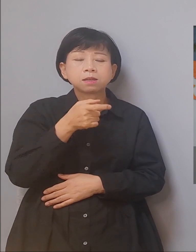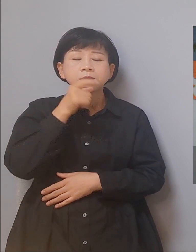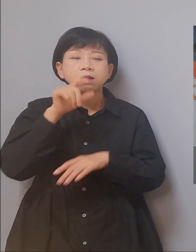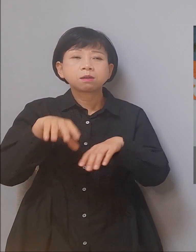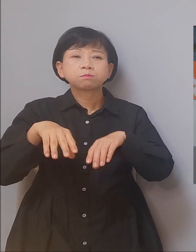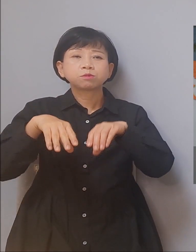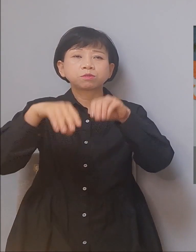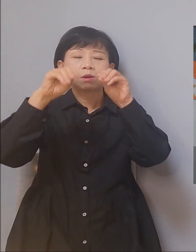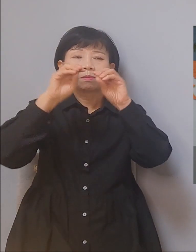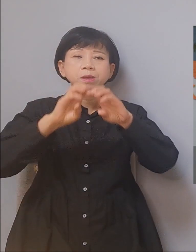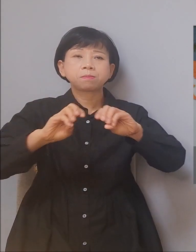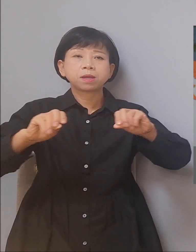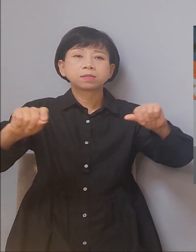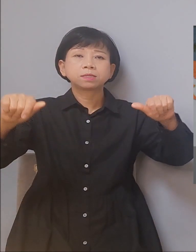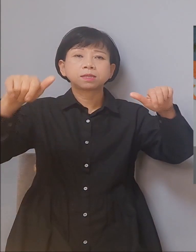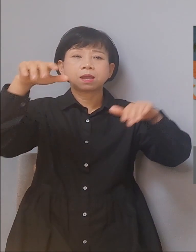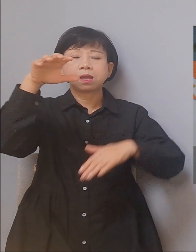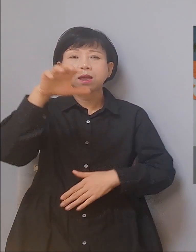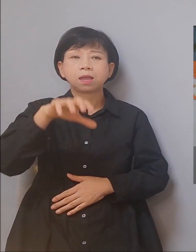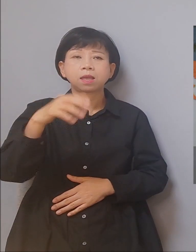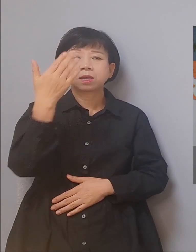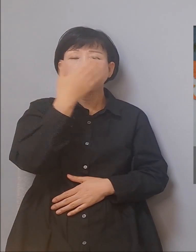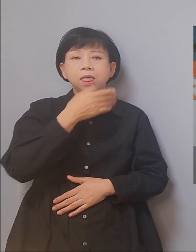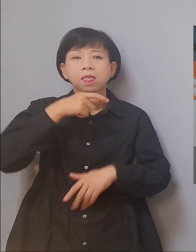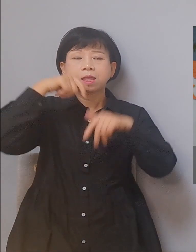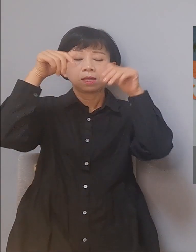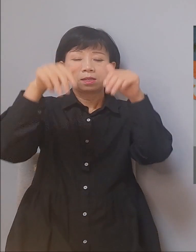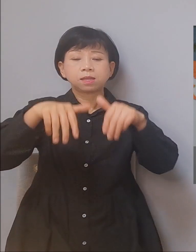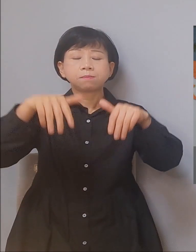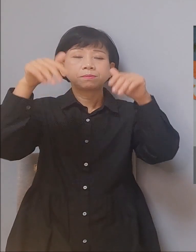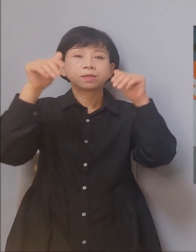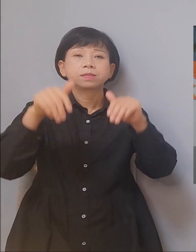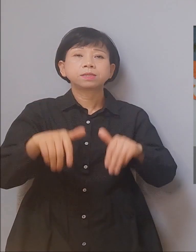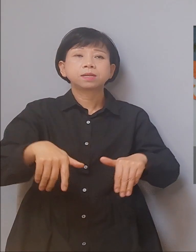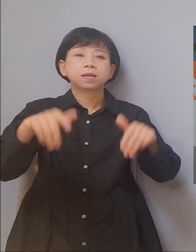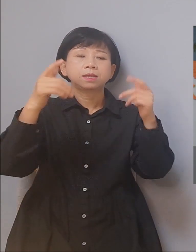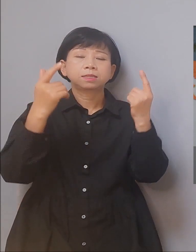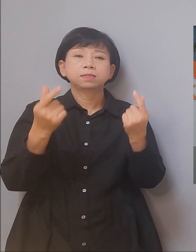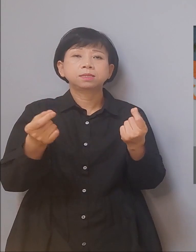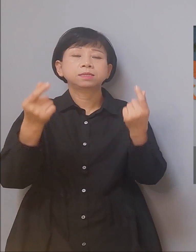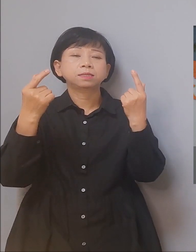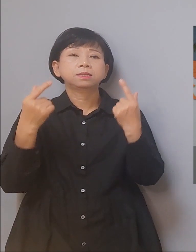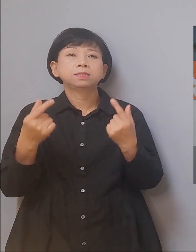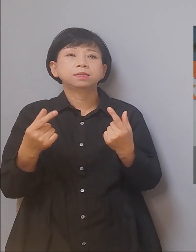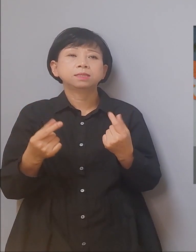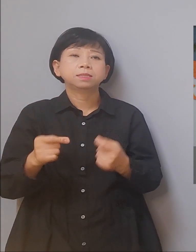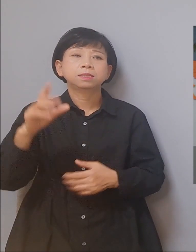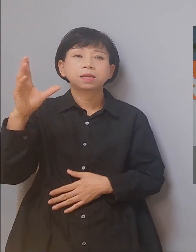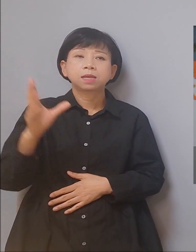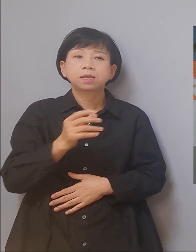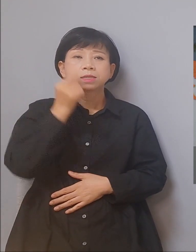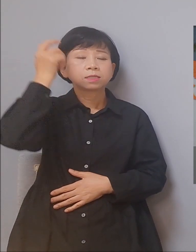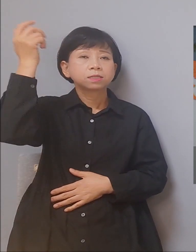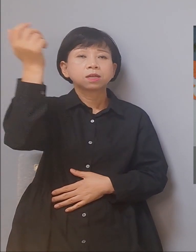기다리네. 나무로 메마른 땅에 단비를